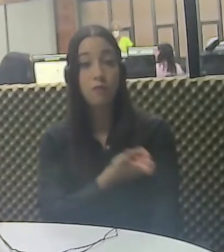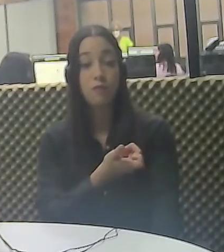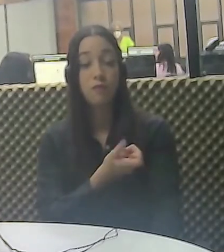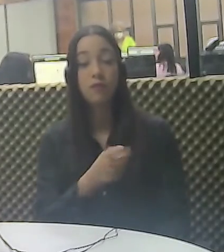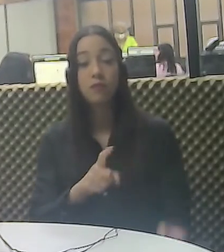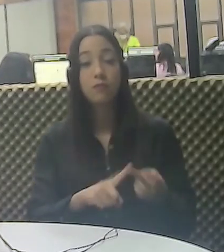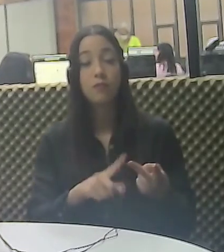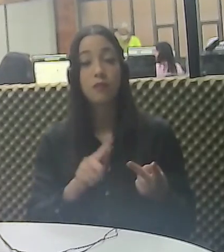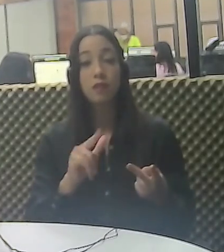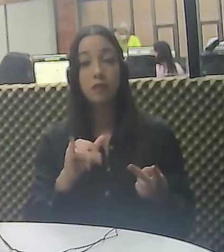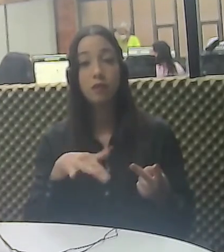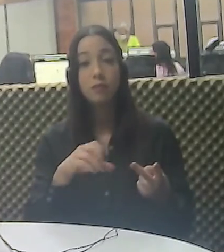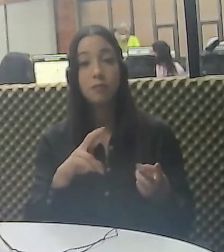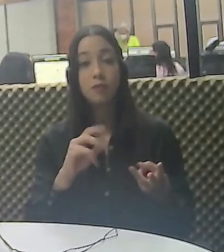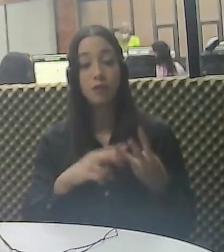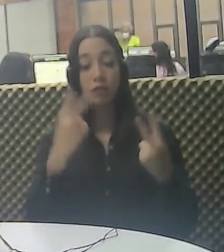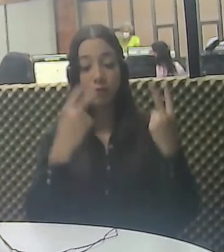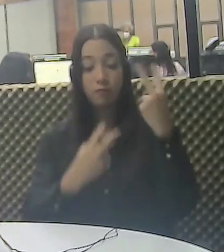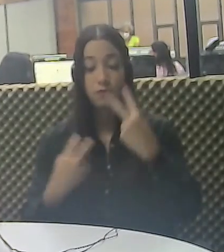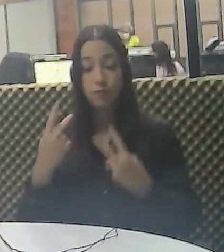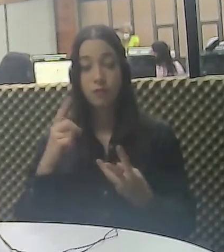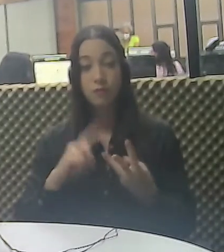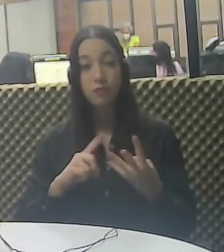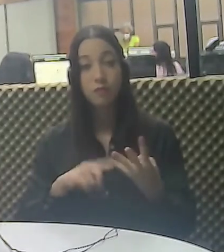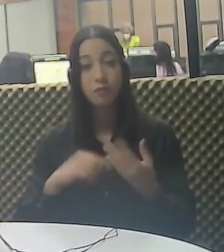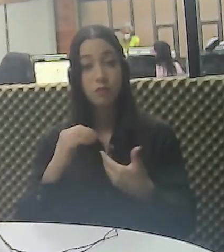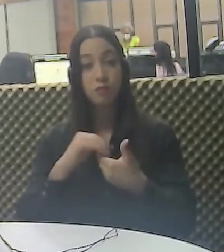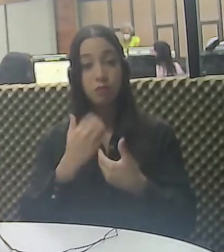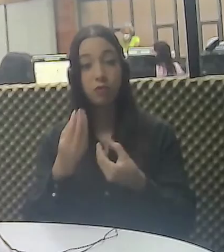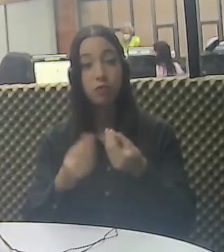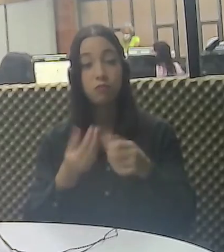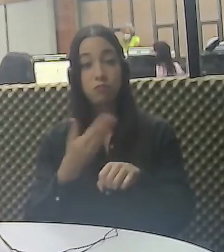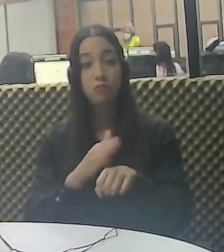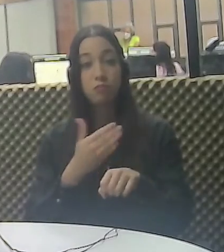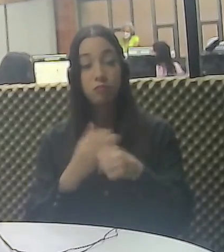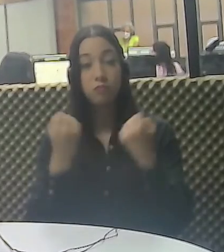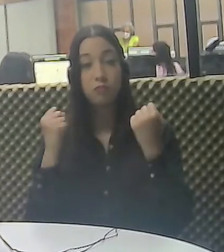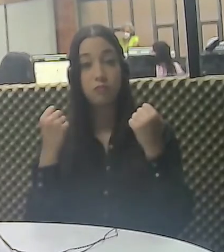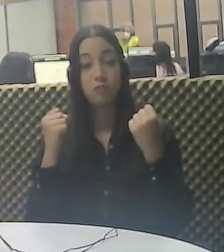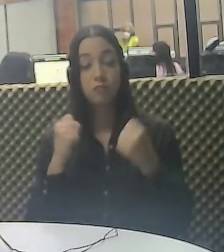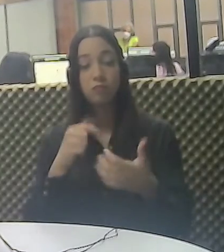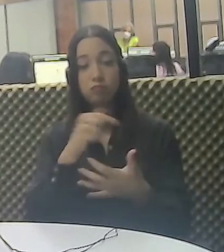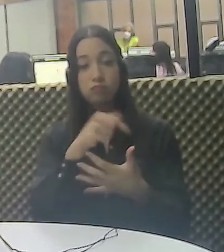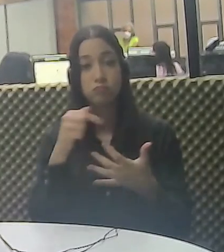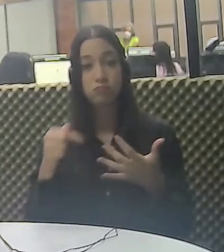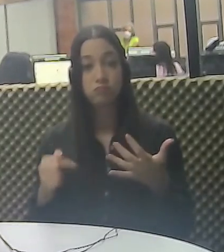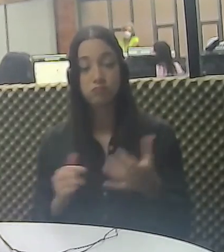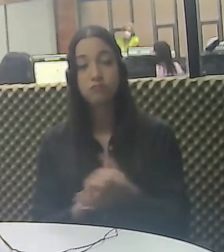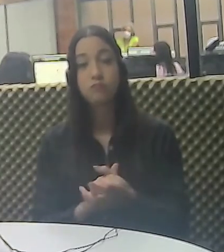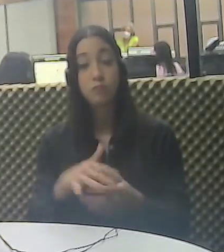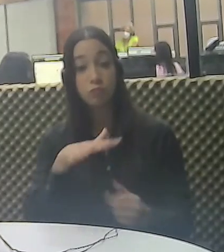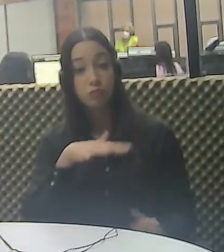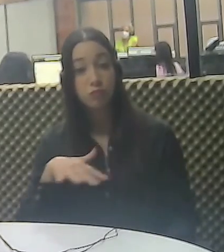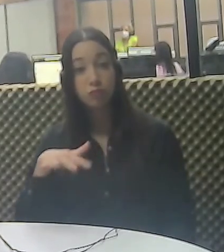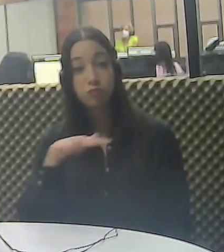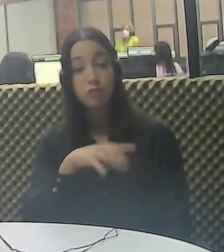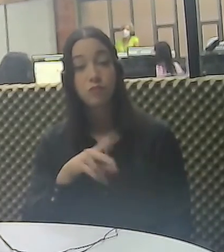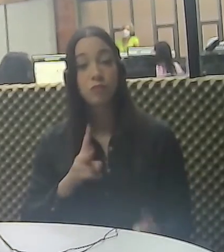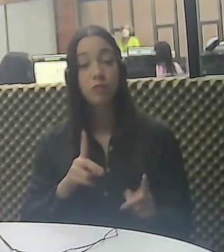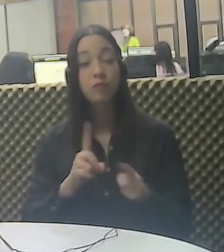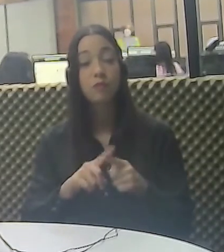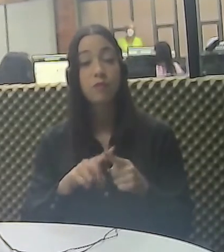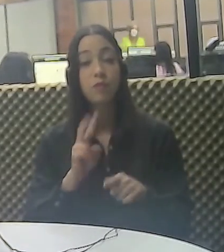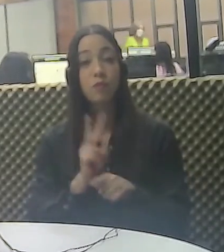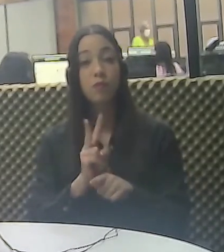glicemia avaliação física orientações para a prática de atividade físicas entre outros este espaço é mantido